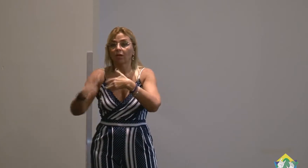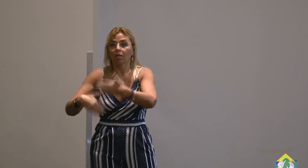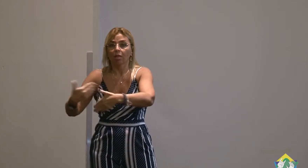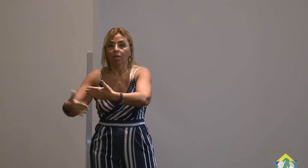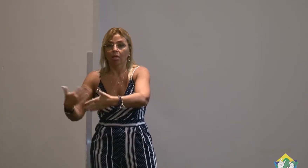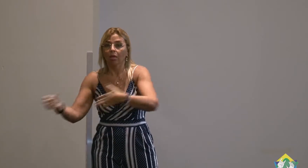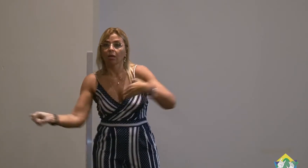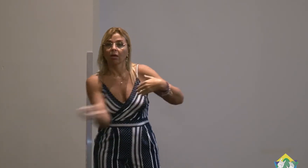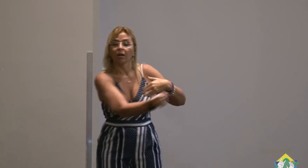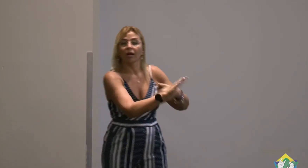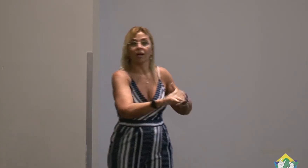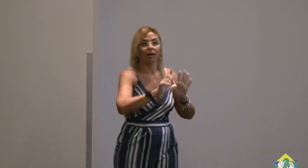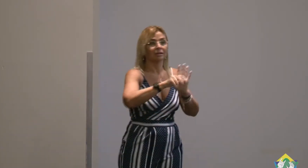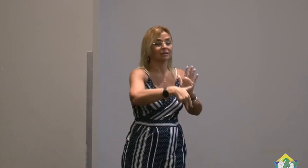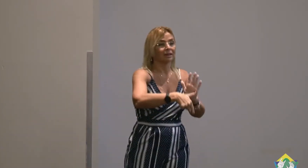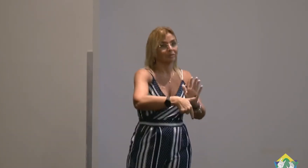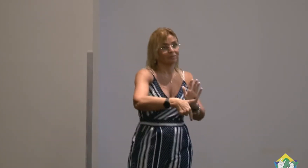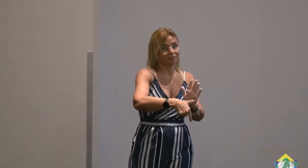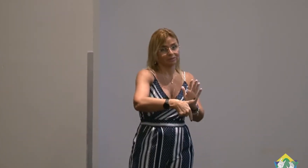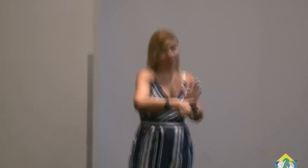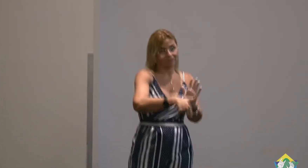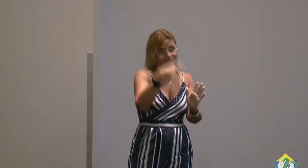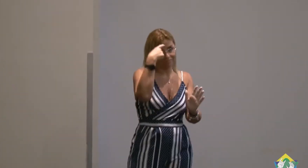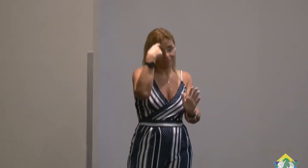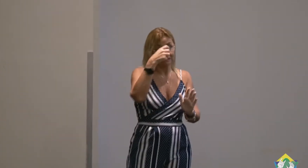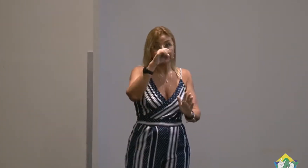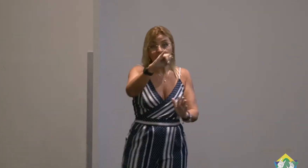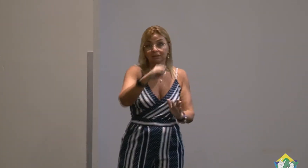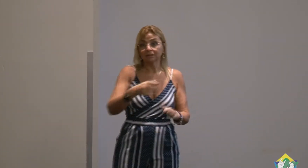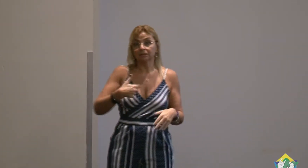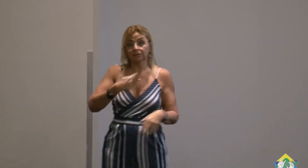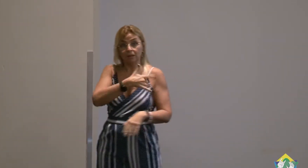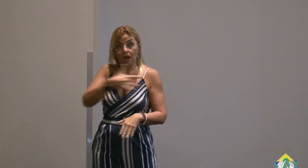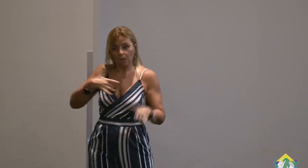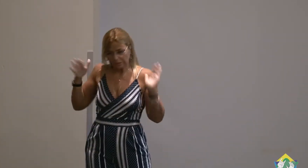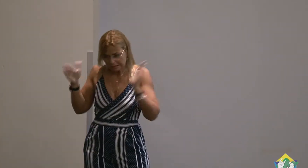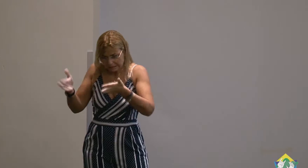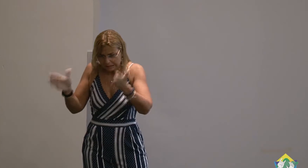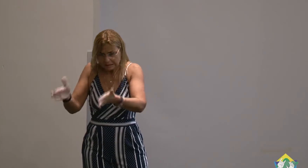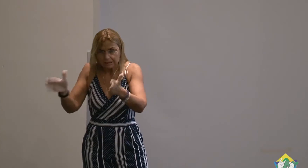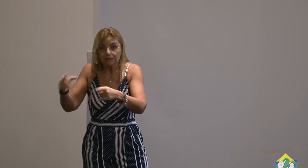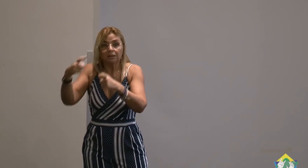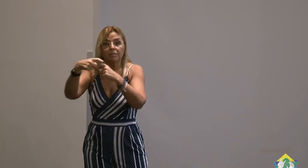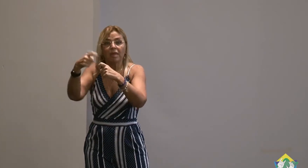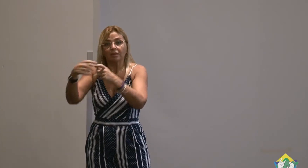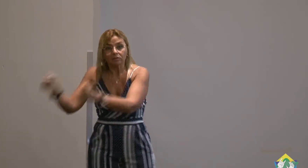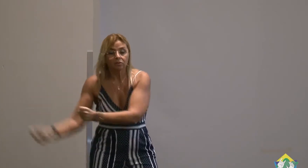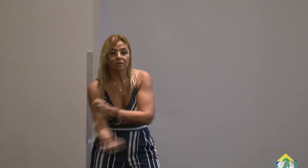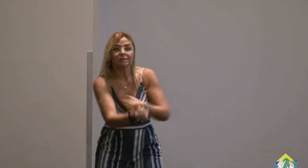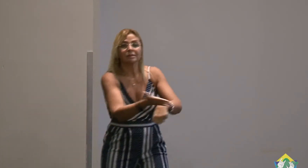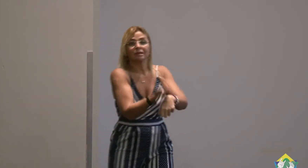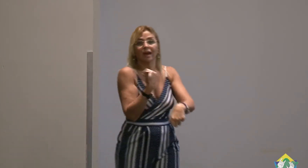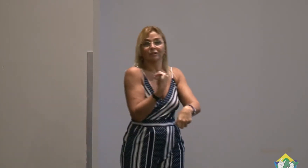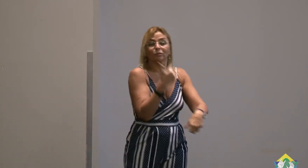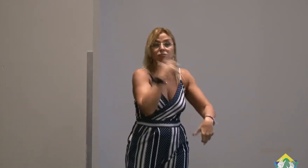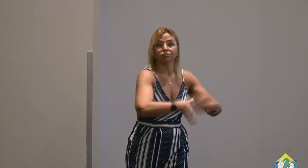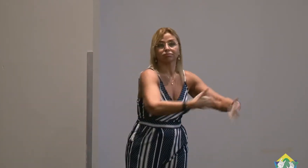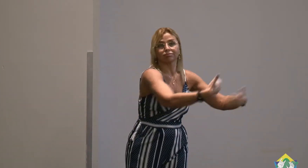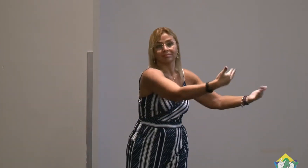tem uma questão extremamente importante, mas isso acontece principalmente por conta da área médica, que leva as